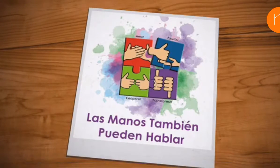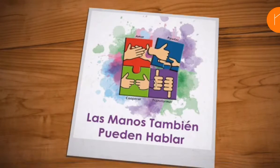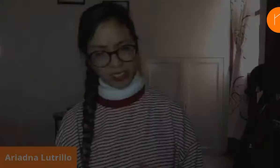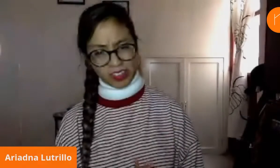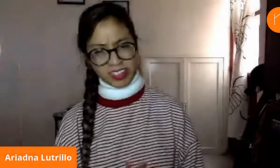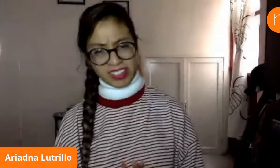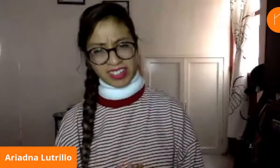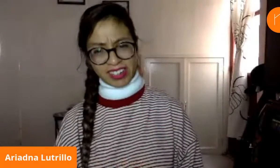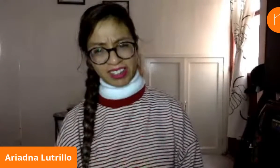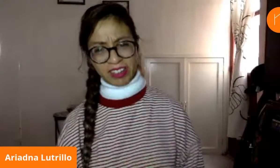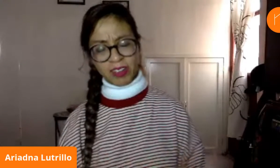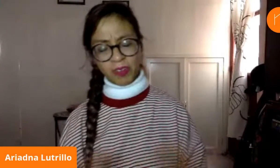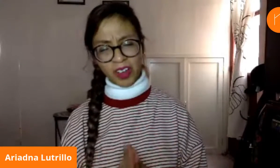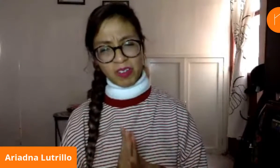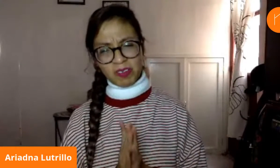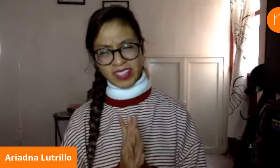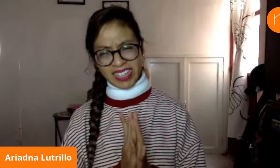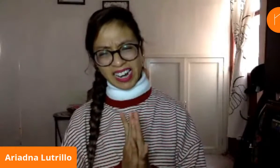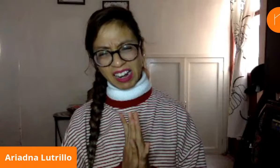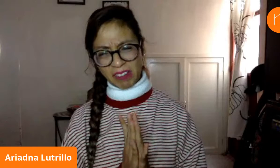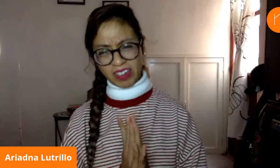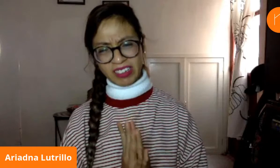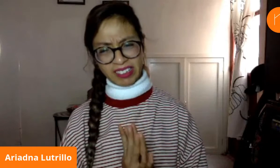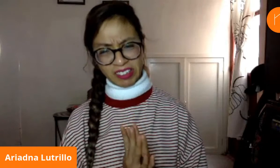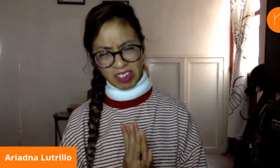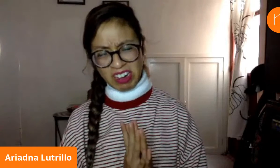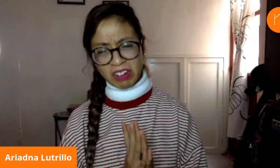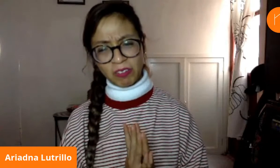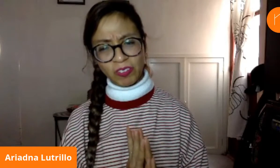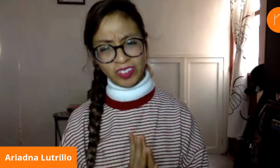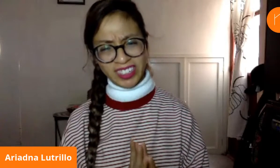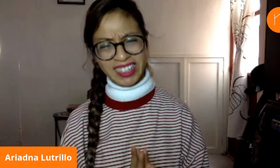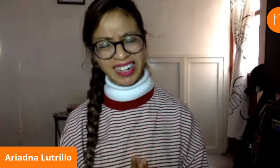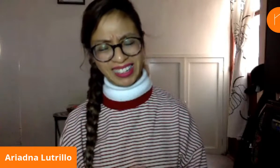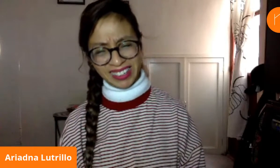Perfecto, muchas gracias. ¿Podemos pasar a la presentación? Muchas gracias.